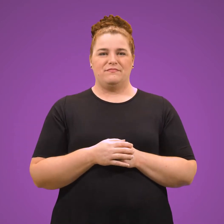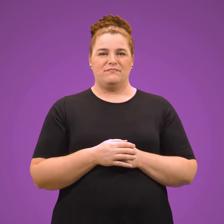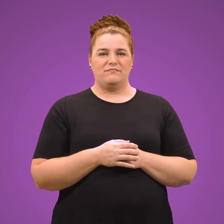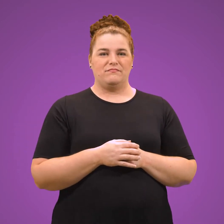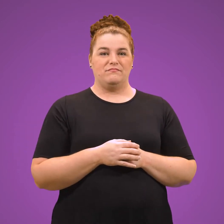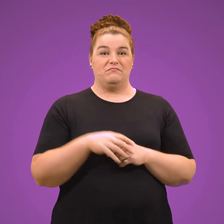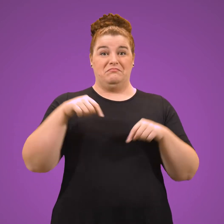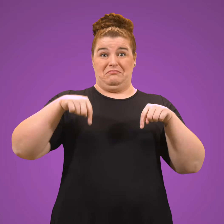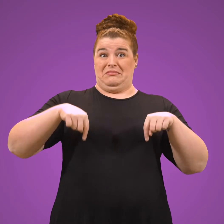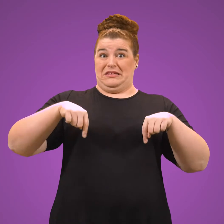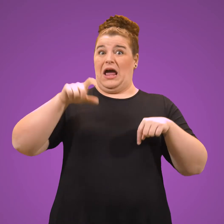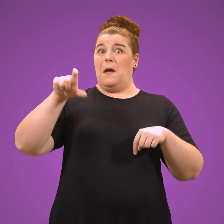enfants.